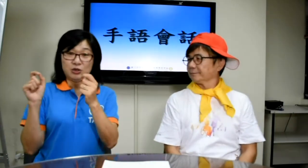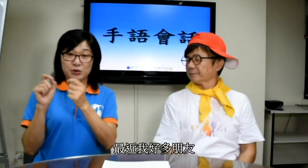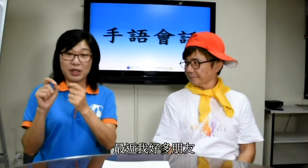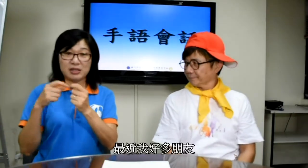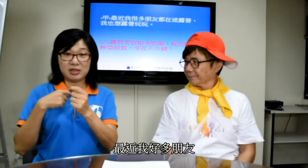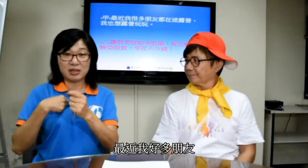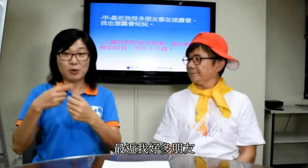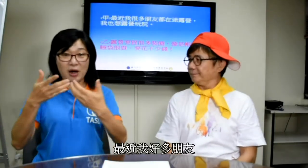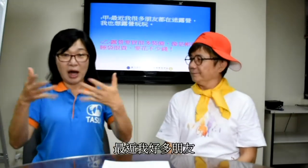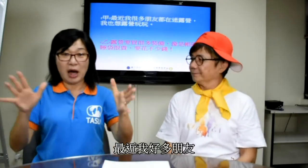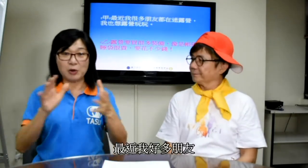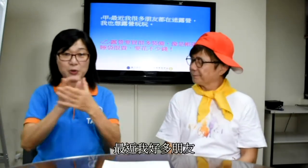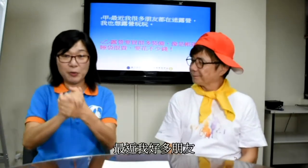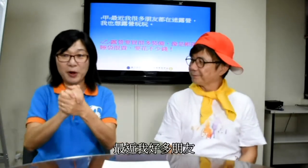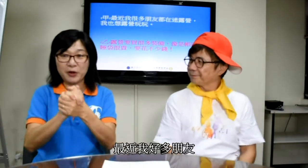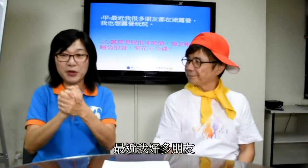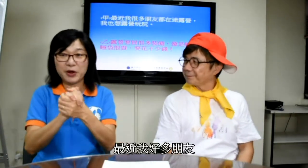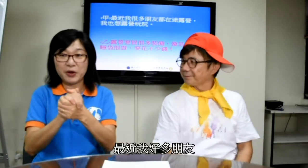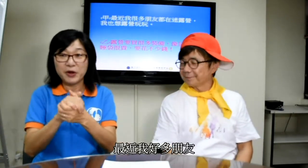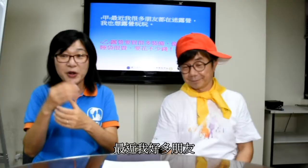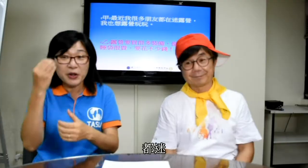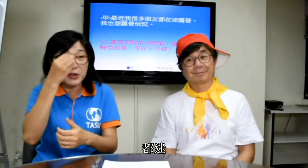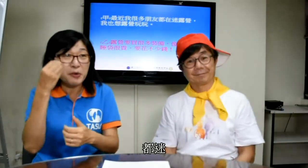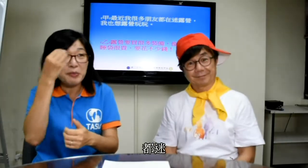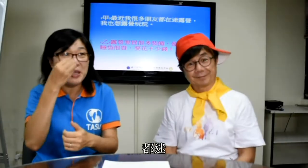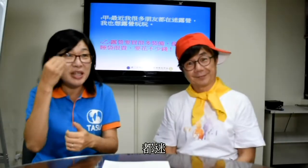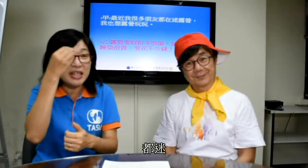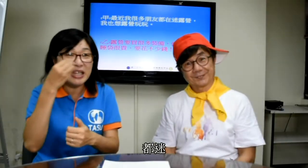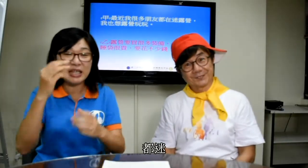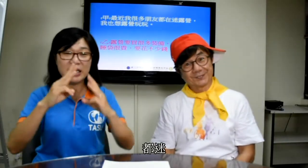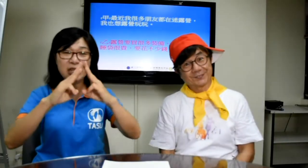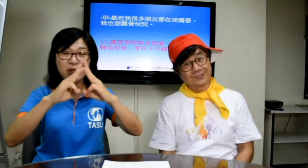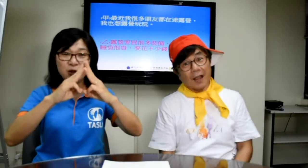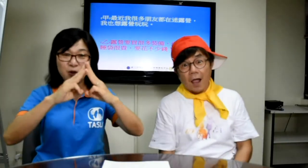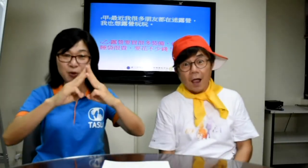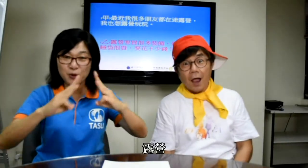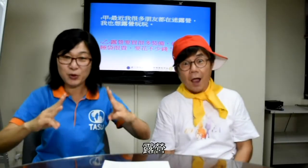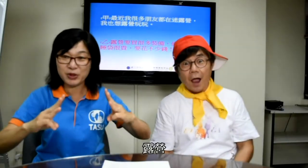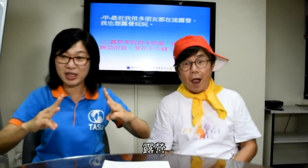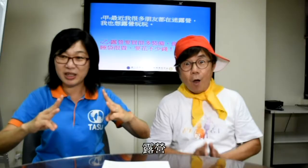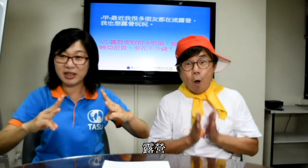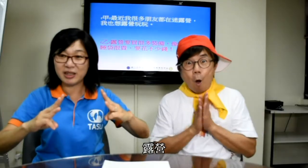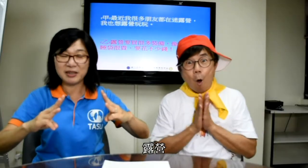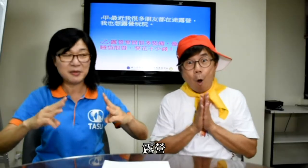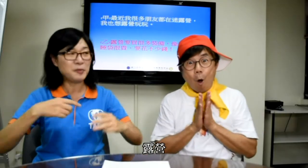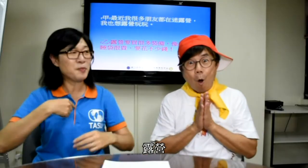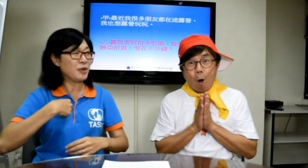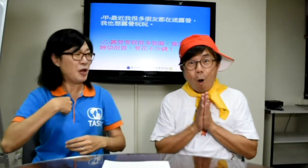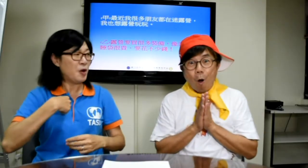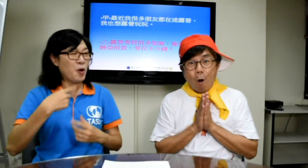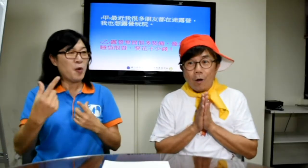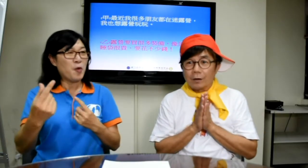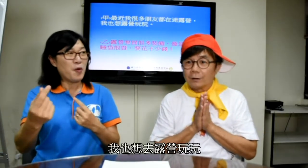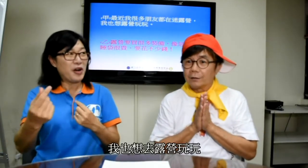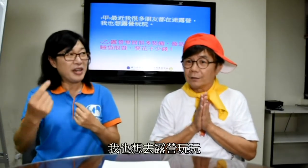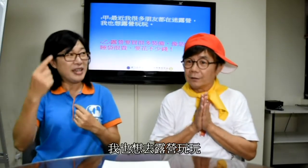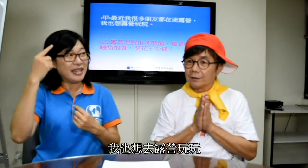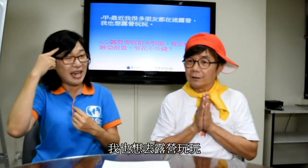最近我好多朋友都迷露营，我也